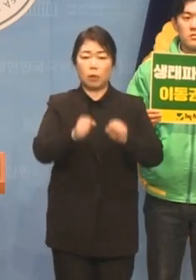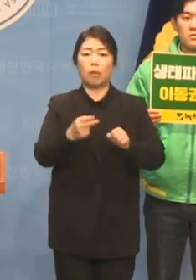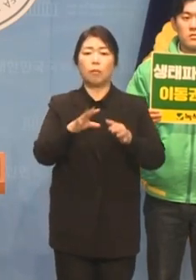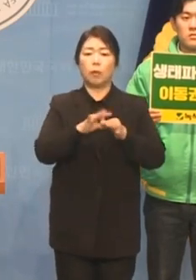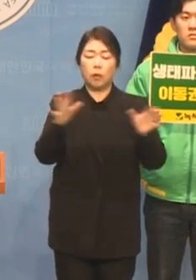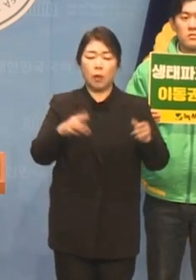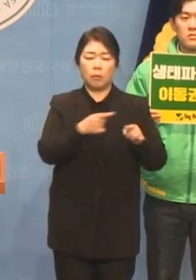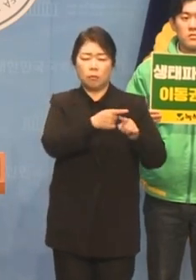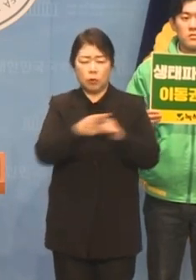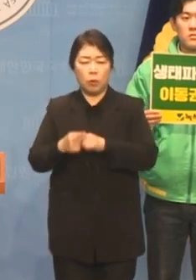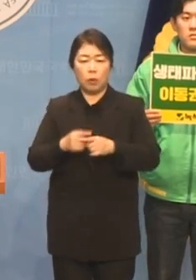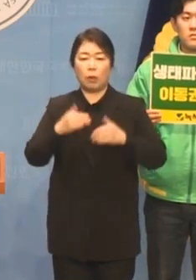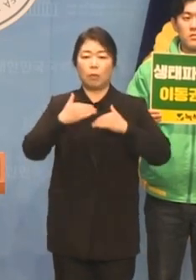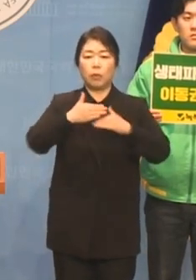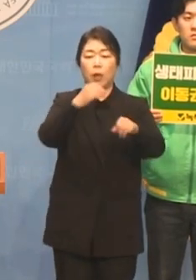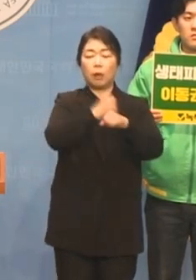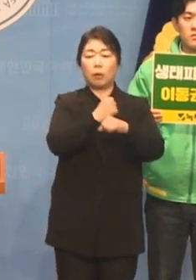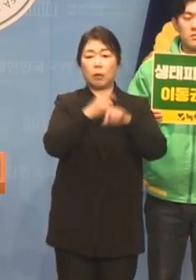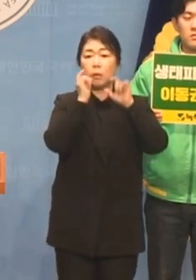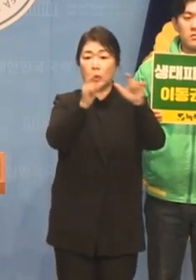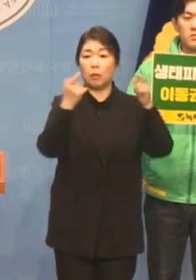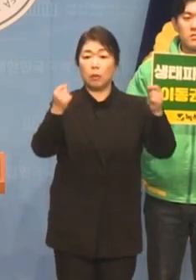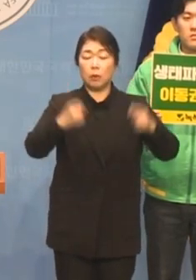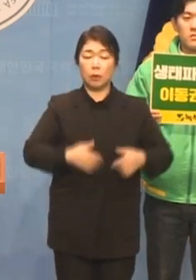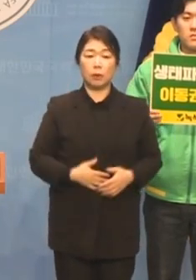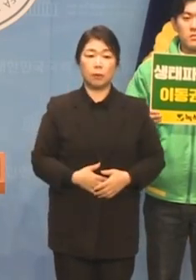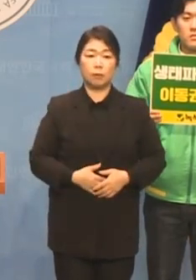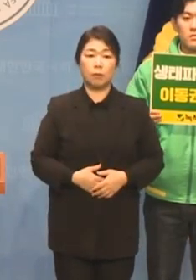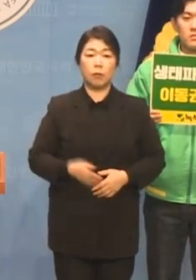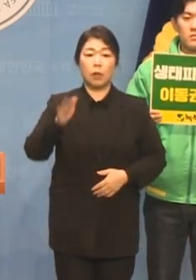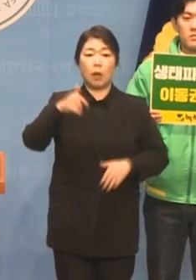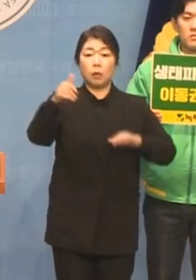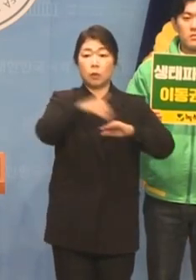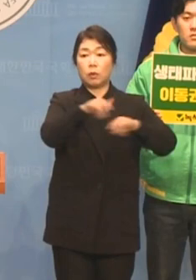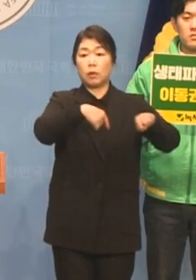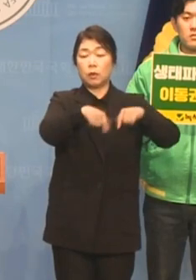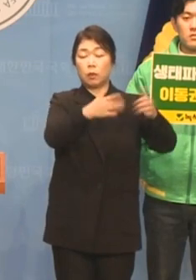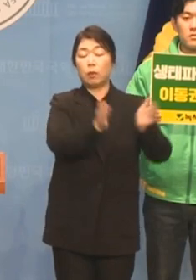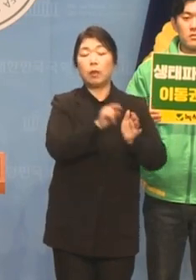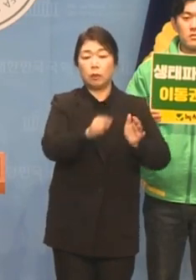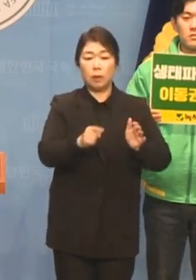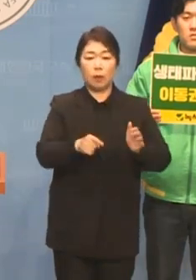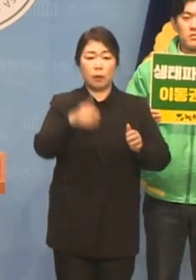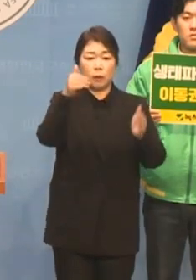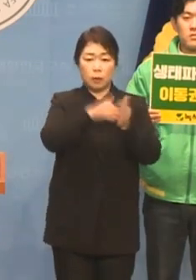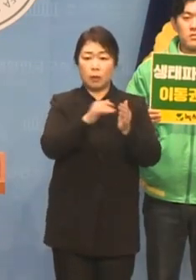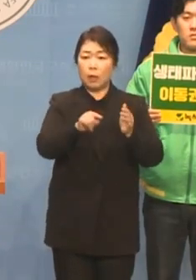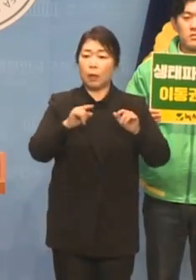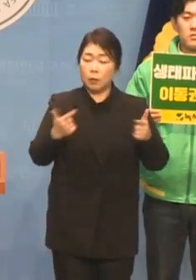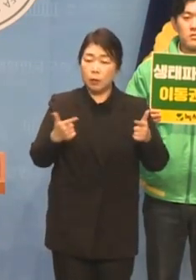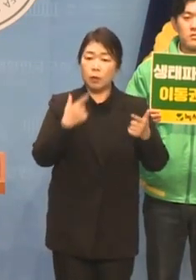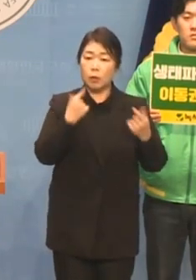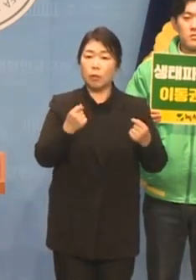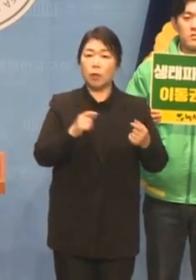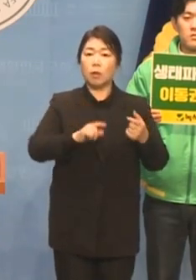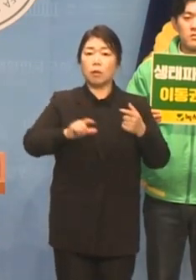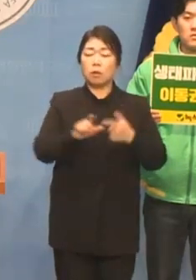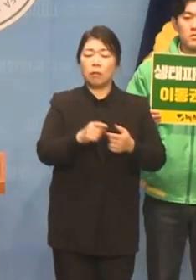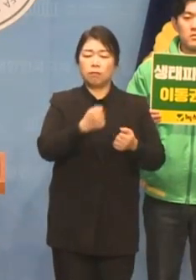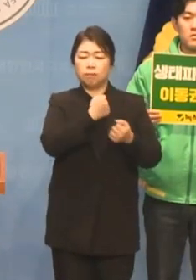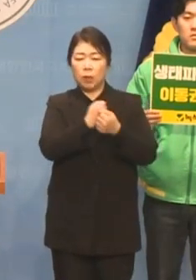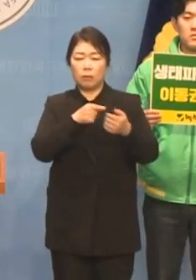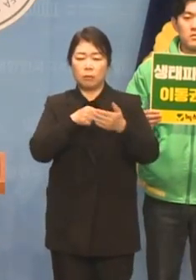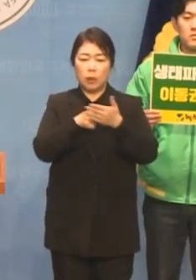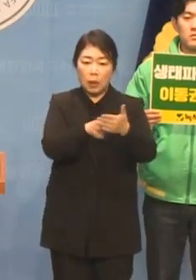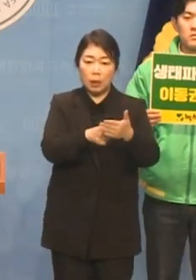밀어붙이겠다는 선언이라 할 수 있습니다 그런데 정치권은 이것이 끝이 아니라는 듯 더욱 무지막지한